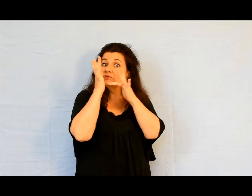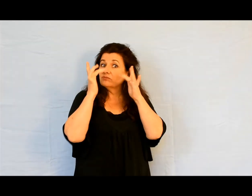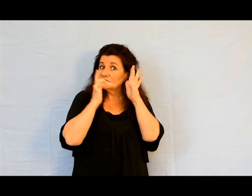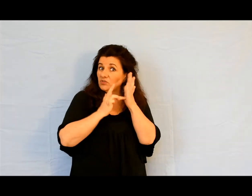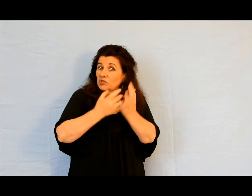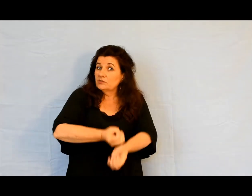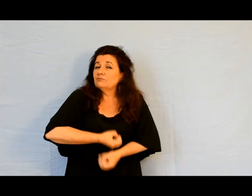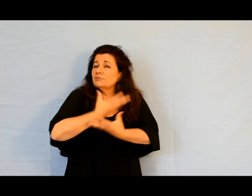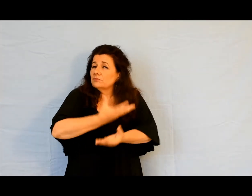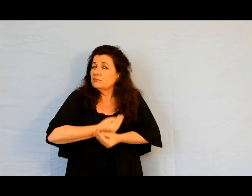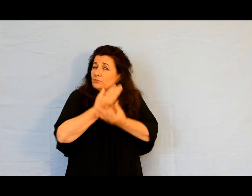paraboles.